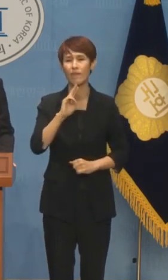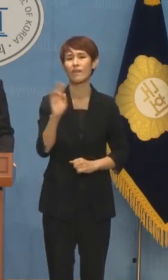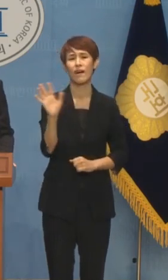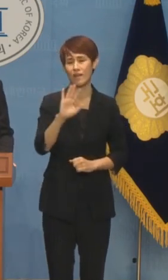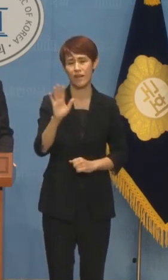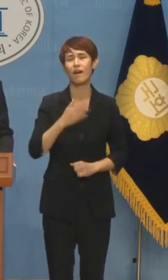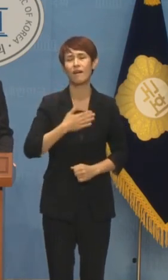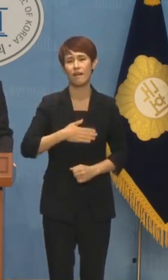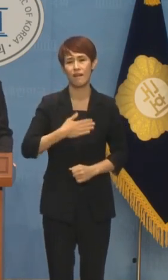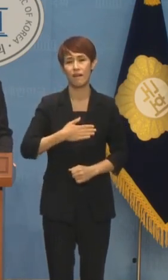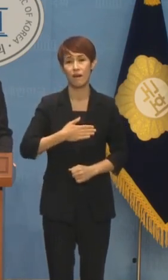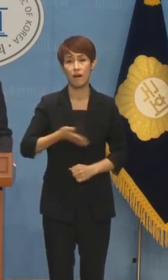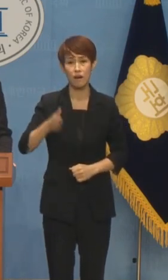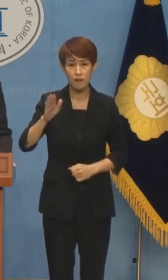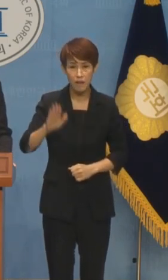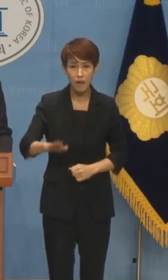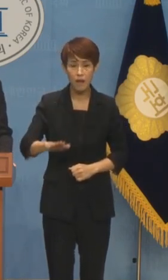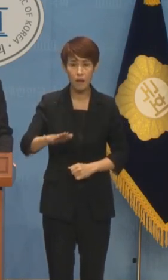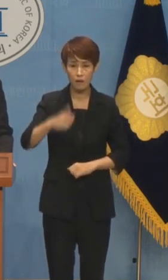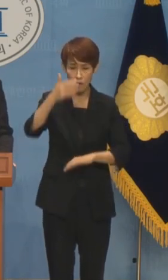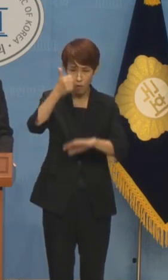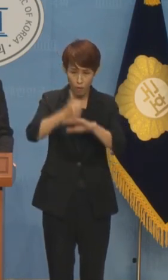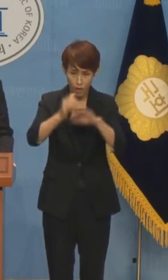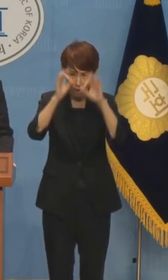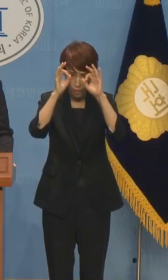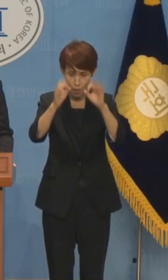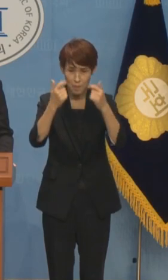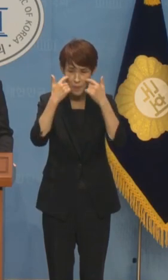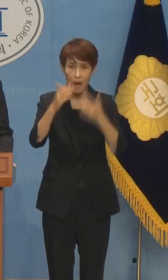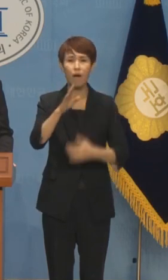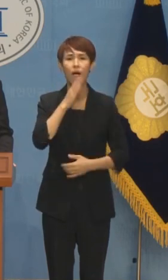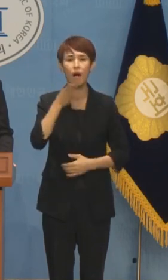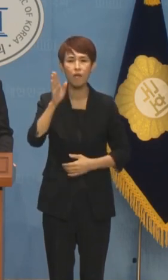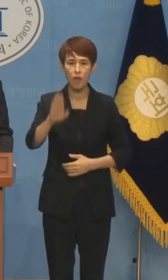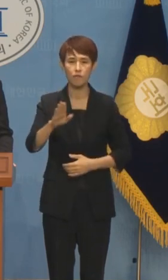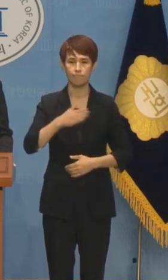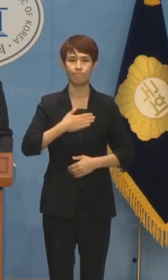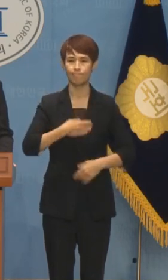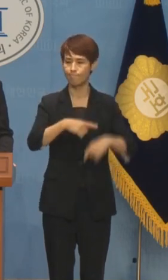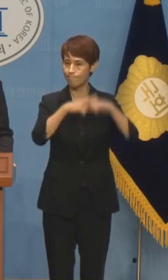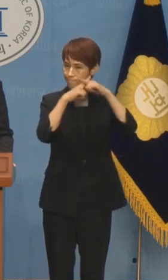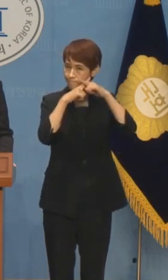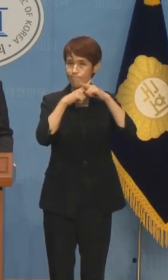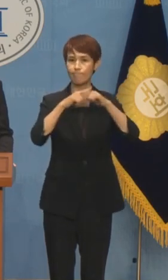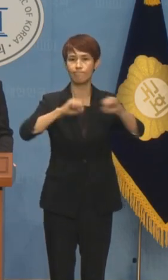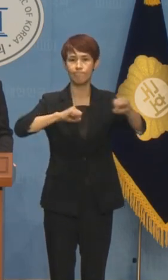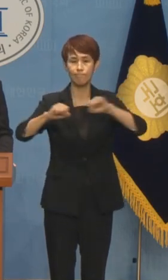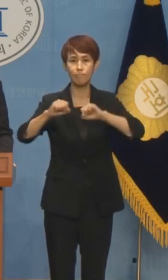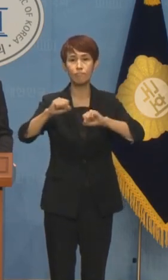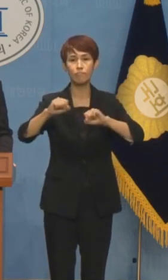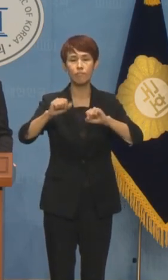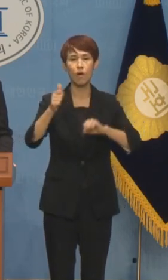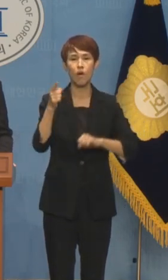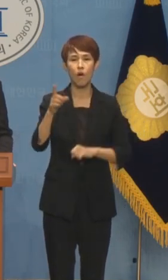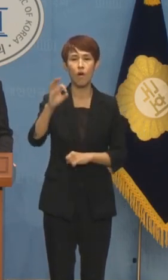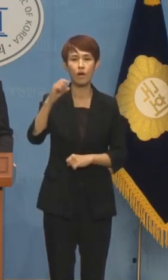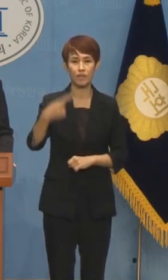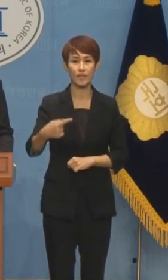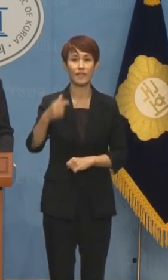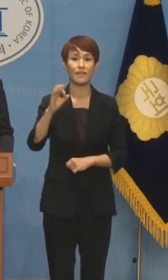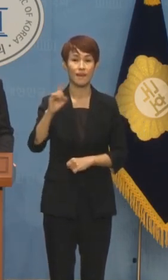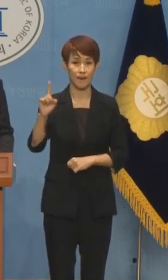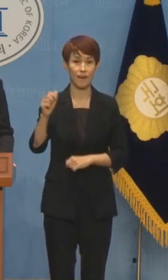아닙니다만 끝이 빤히 보이는 고난의 길에 자청해 희생과 헌신의 정신을 보여준 허은하